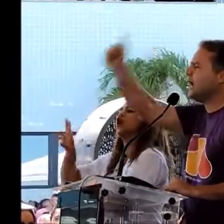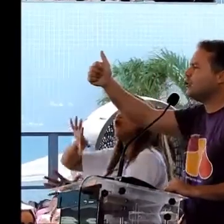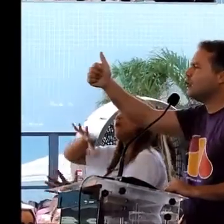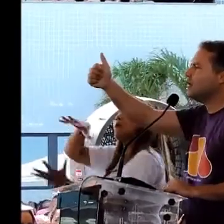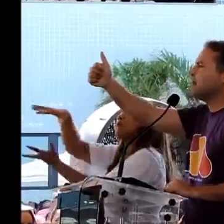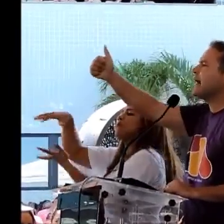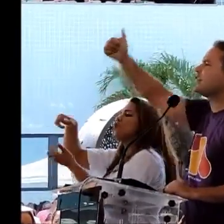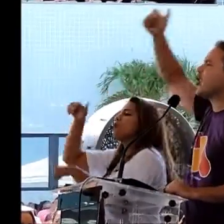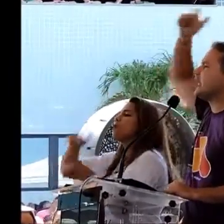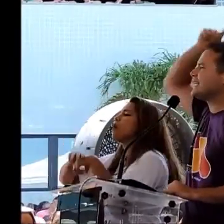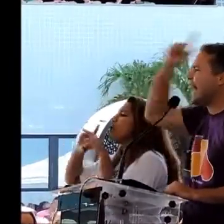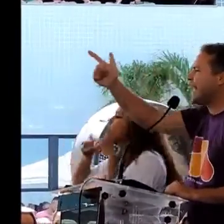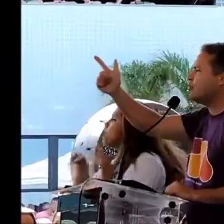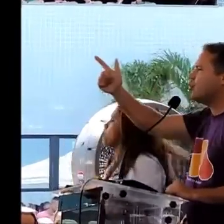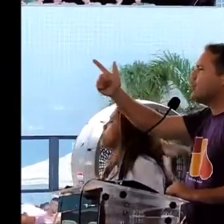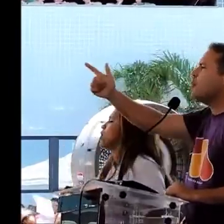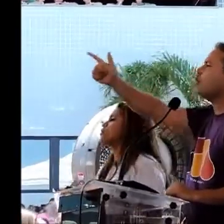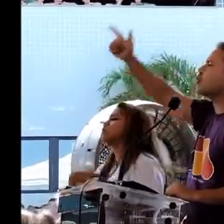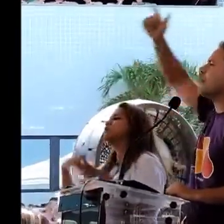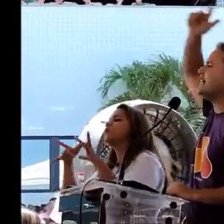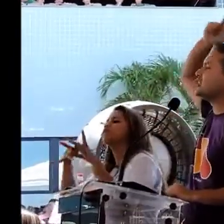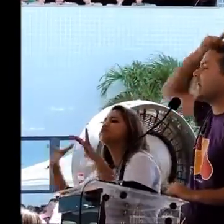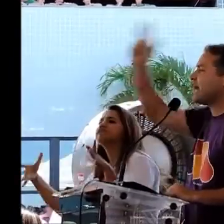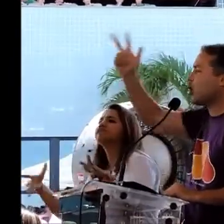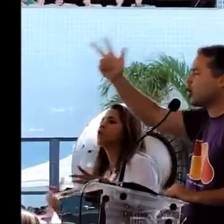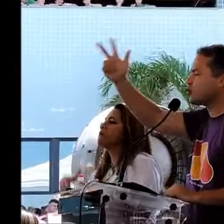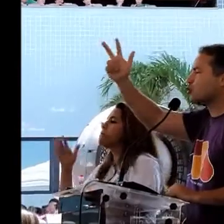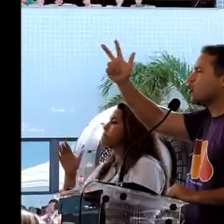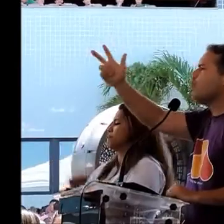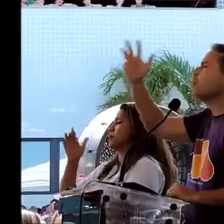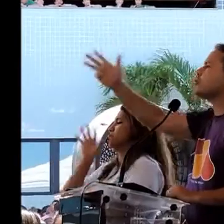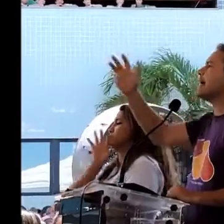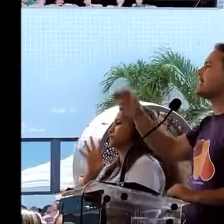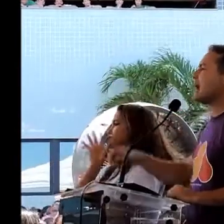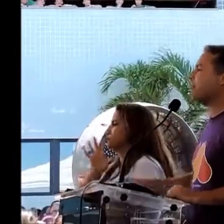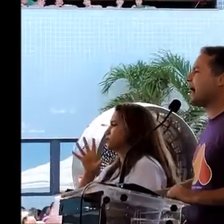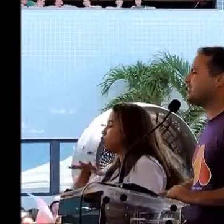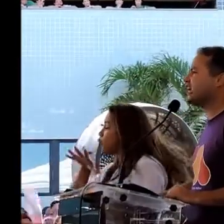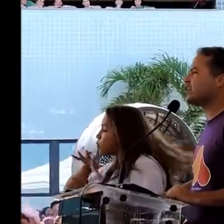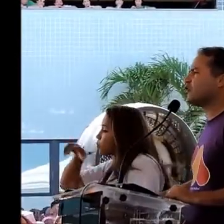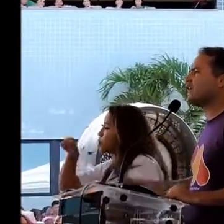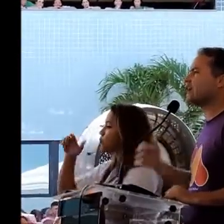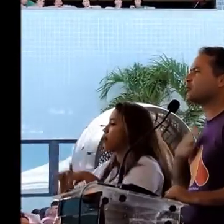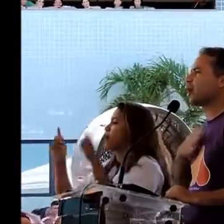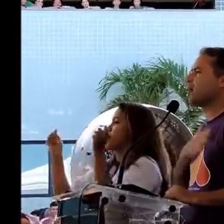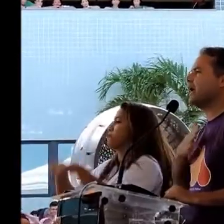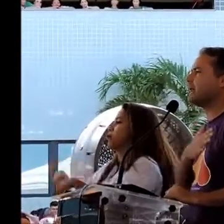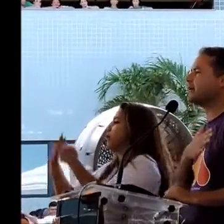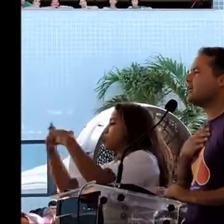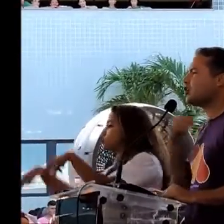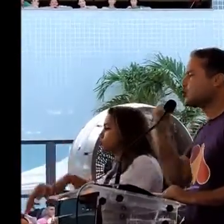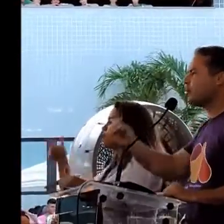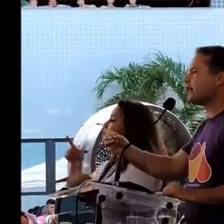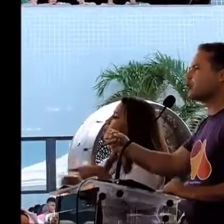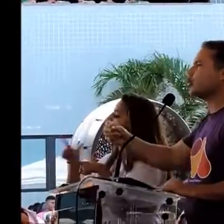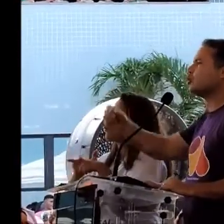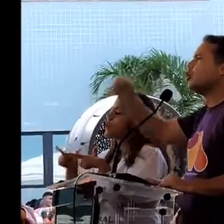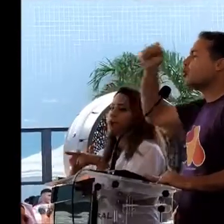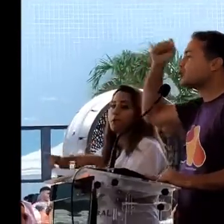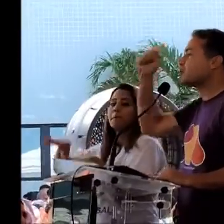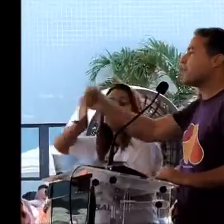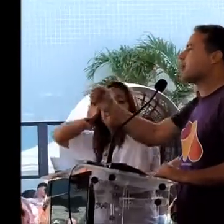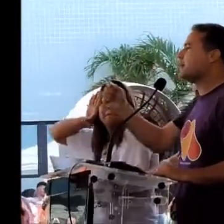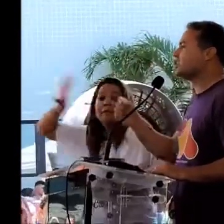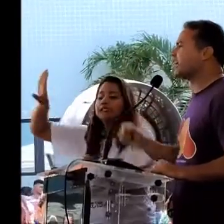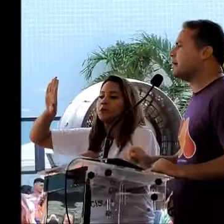mais humano, mais solidário, um mundo mais generoso, um mundo mais capaz de resolver os problemas,